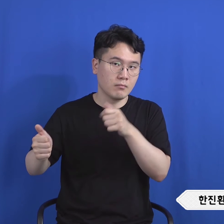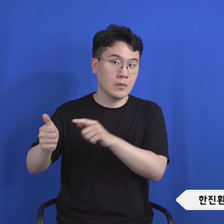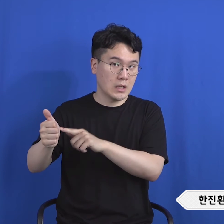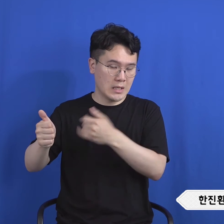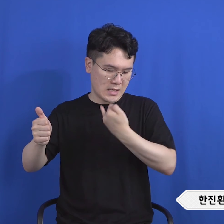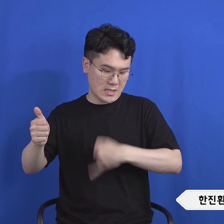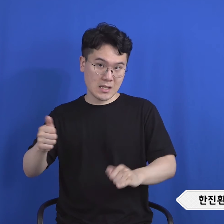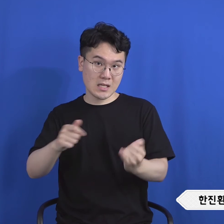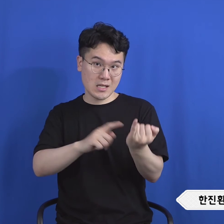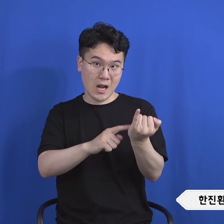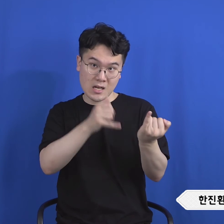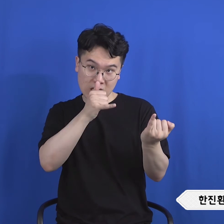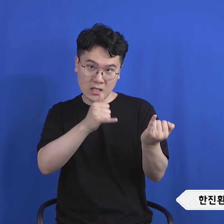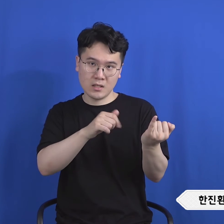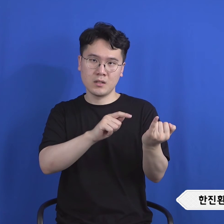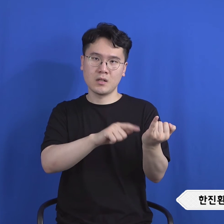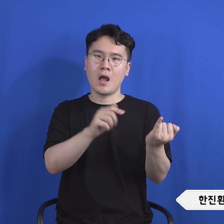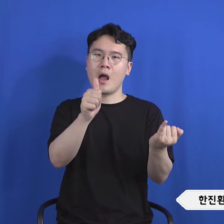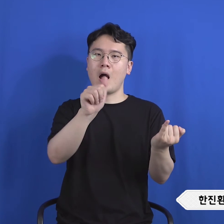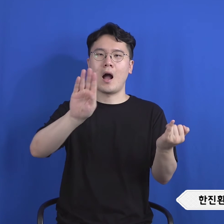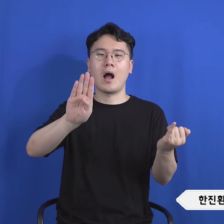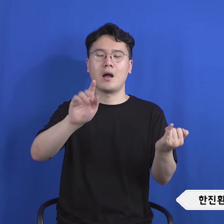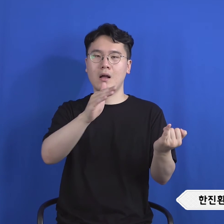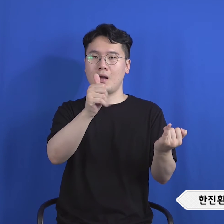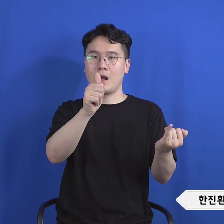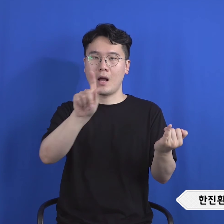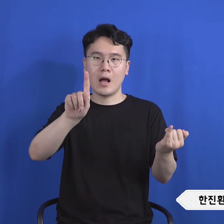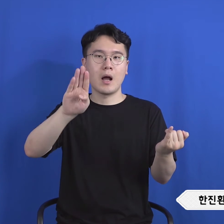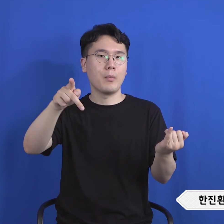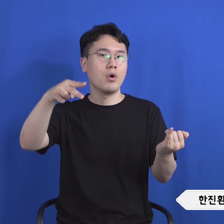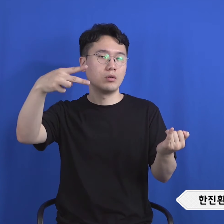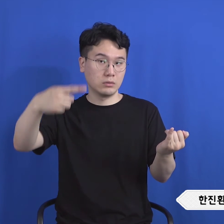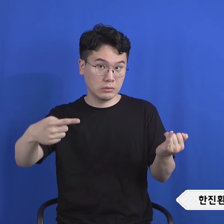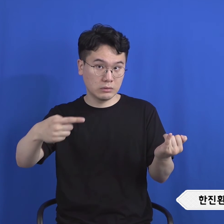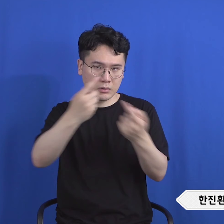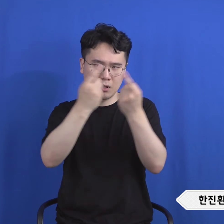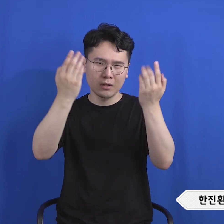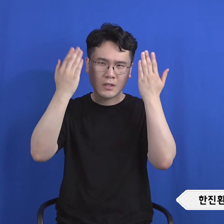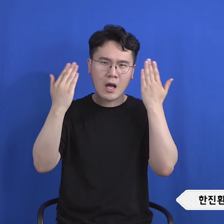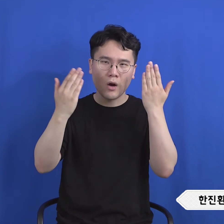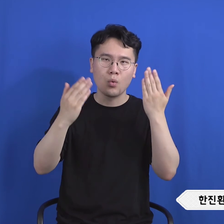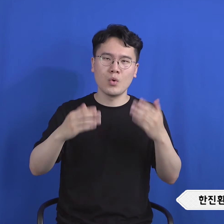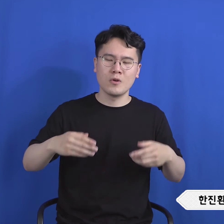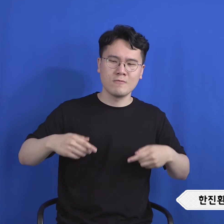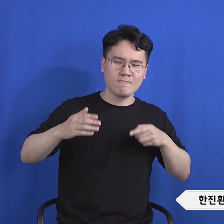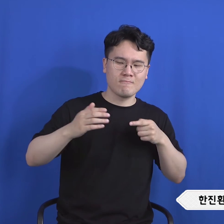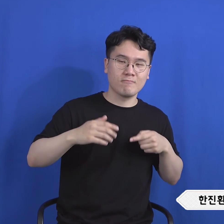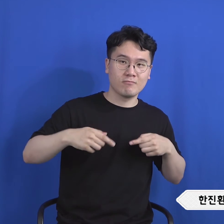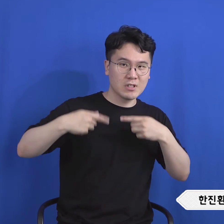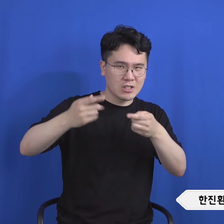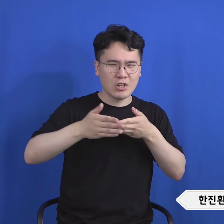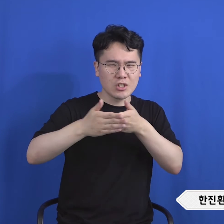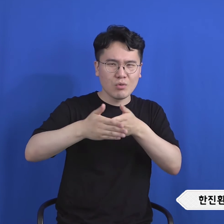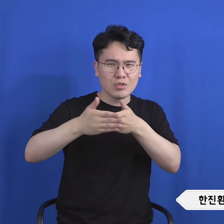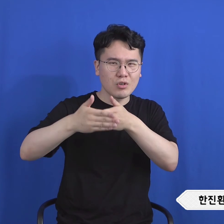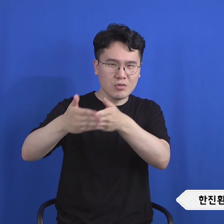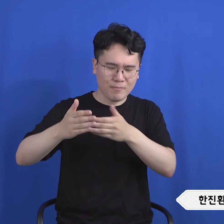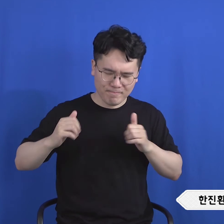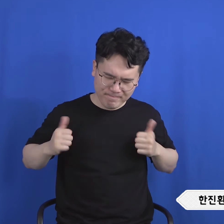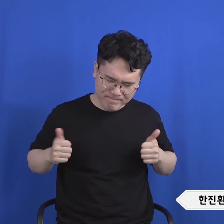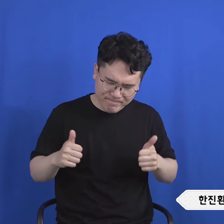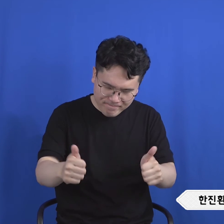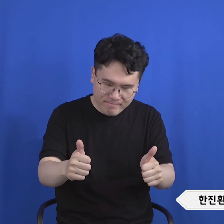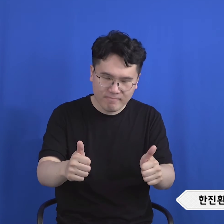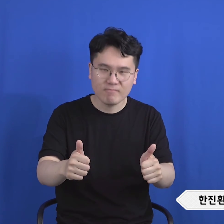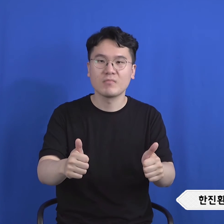보내는 그것에 올인을 했습니다. 박사학위를 받았으니까 이제 한국에 오면 신학교 교수 얼마든지 할 수 있는데도